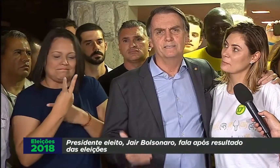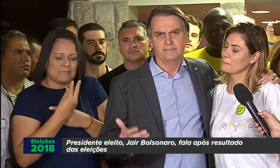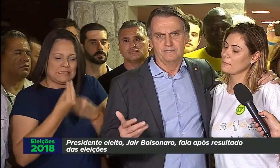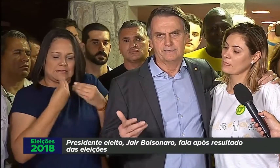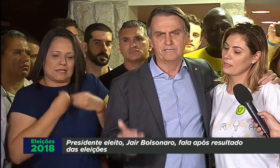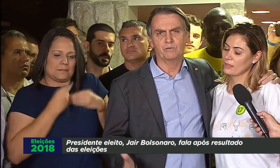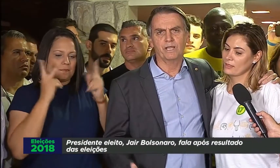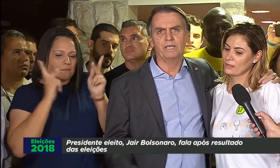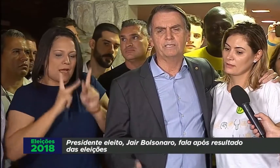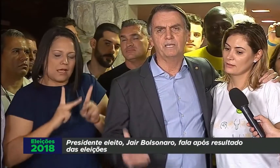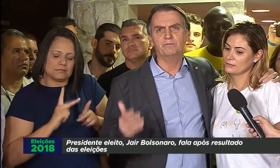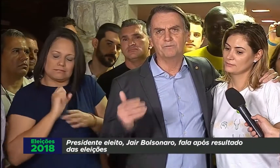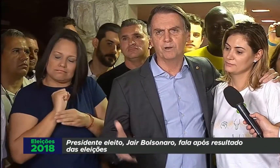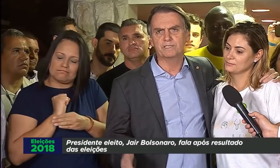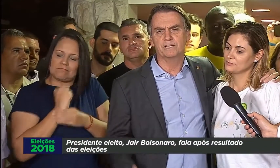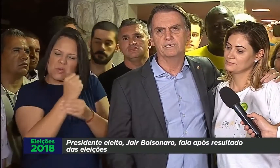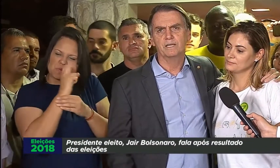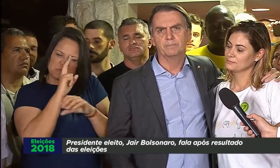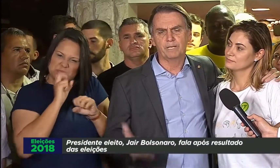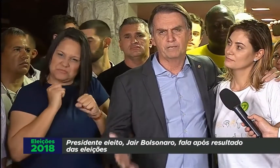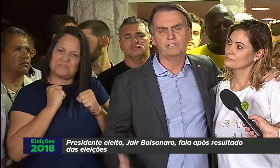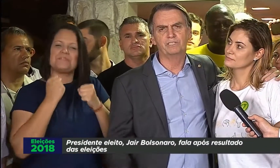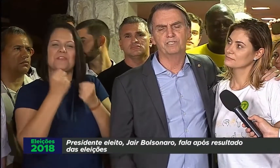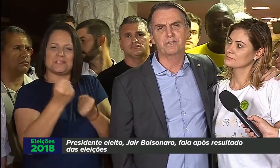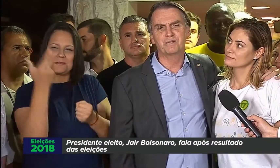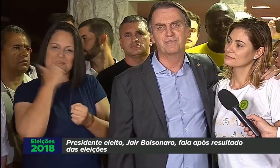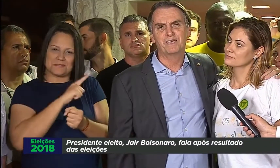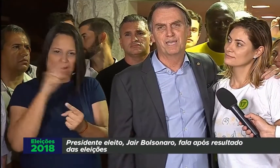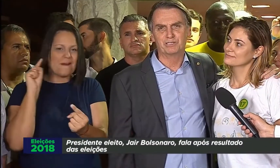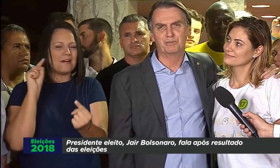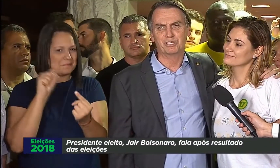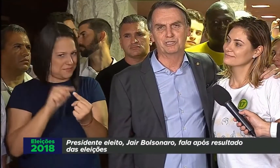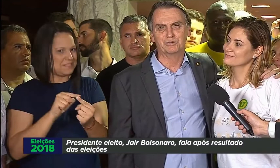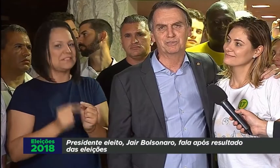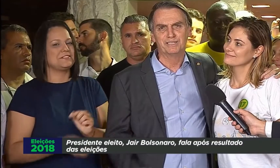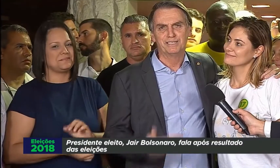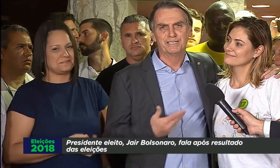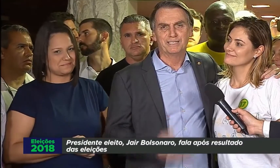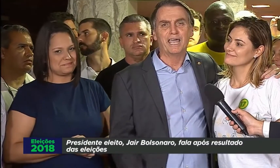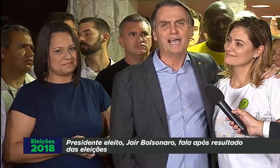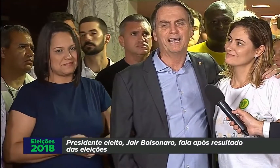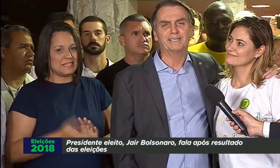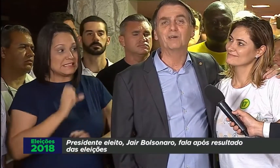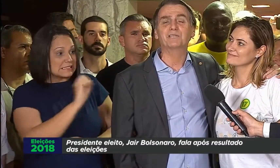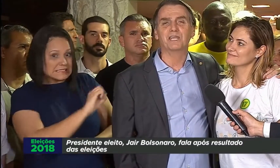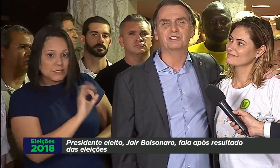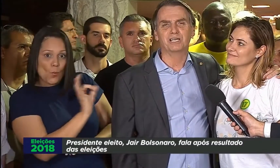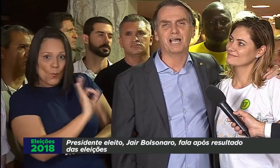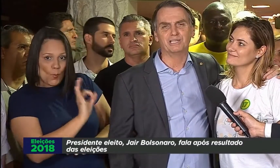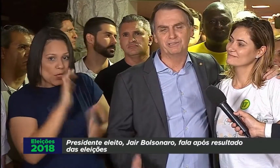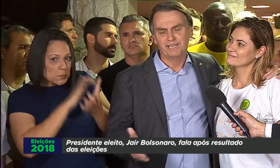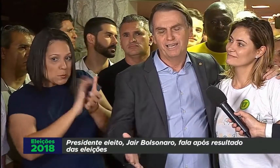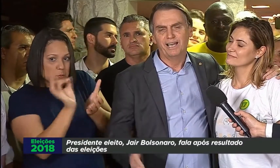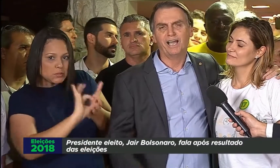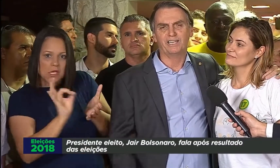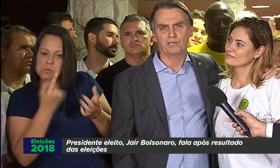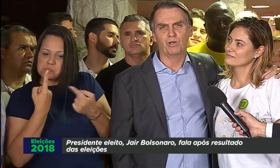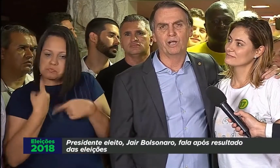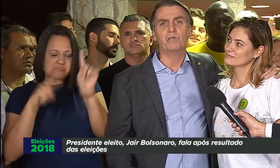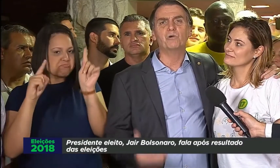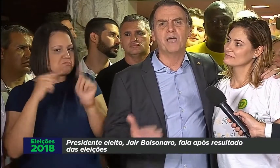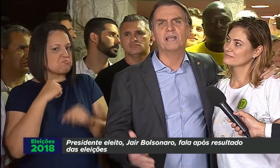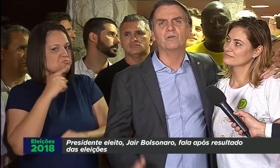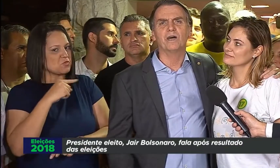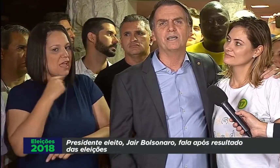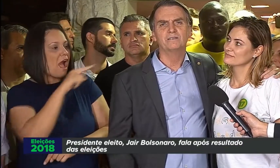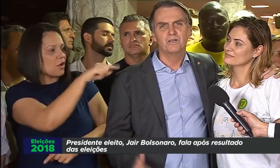paz, segurança e força para que eu atingisse esse objetivo. Sem ela, não teria chegado a esse